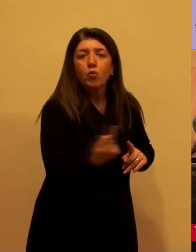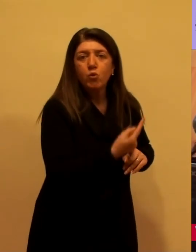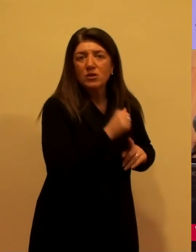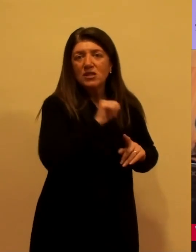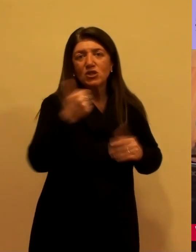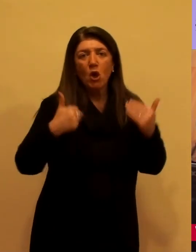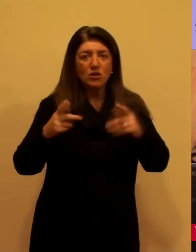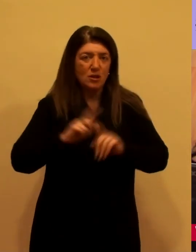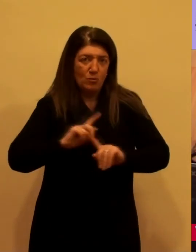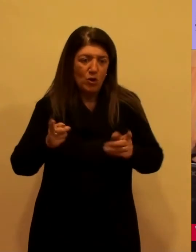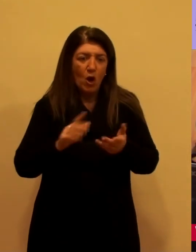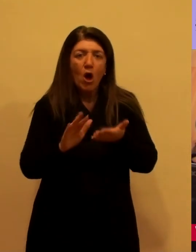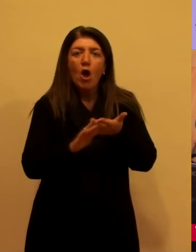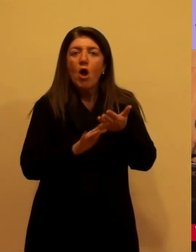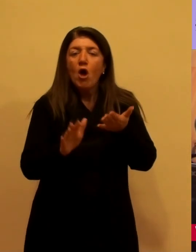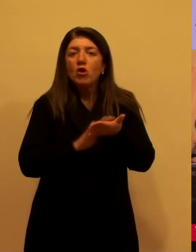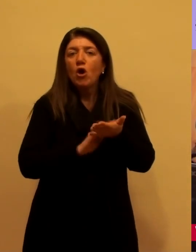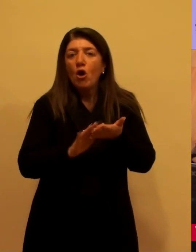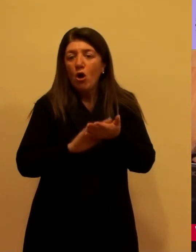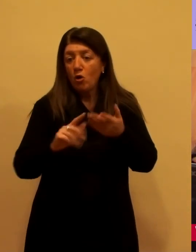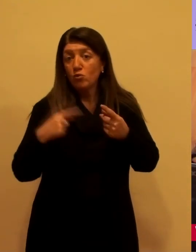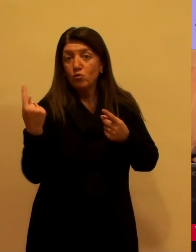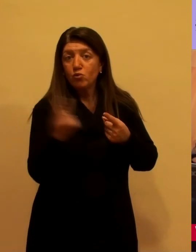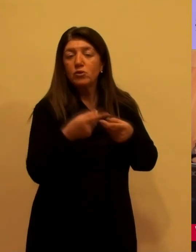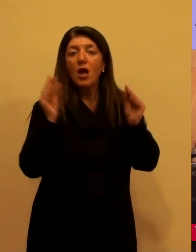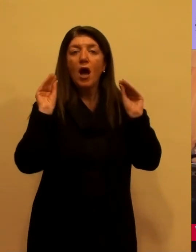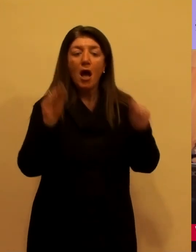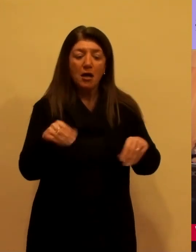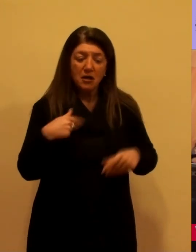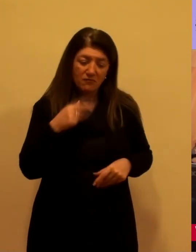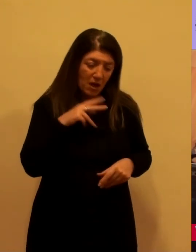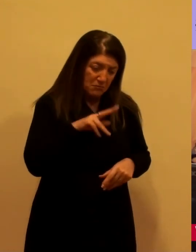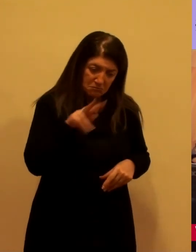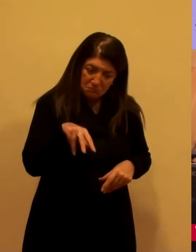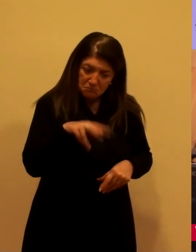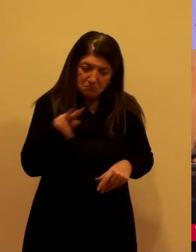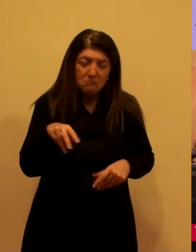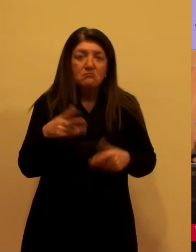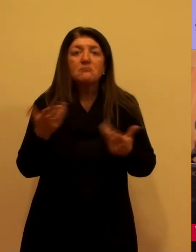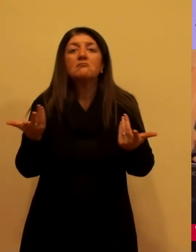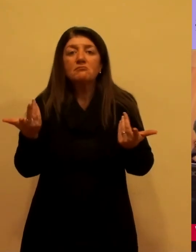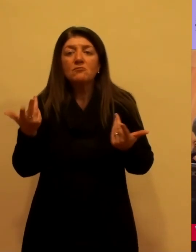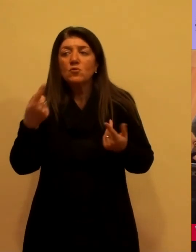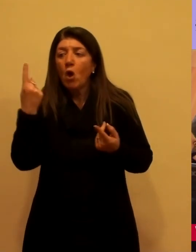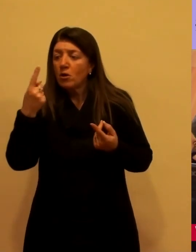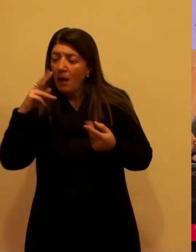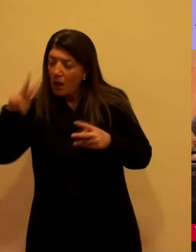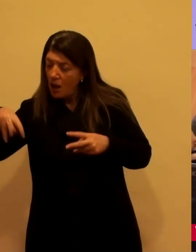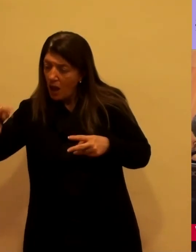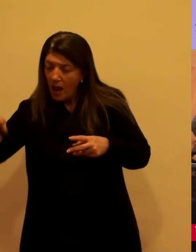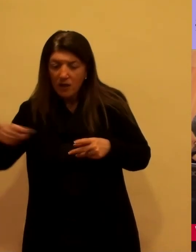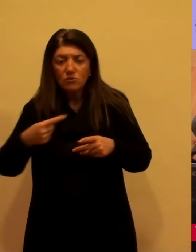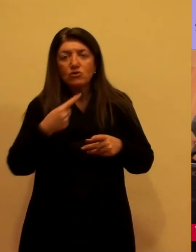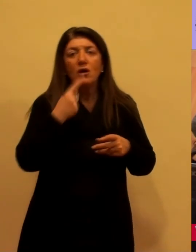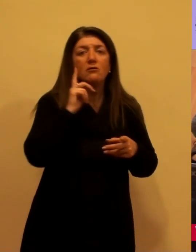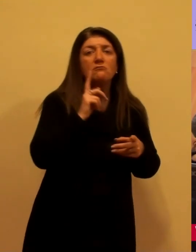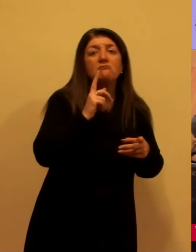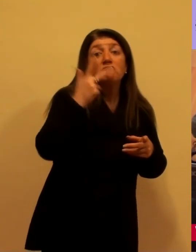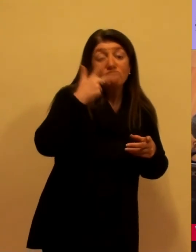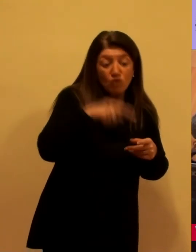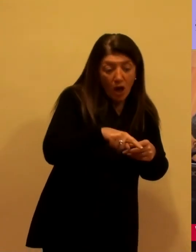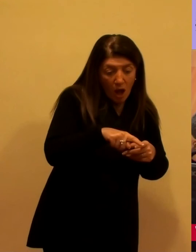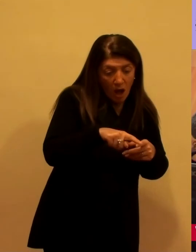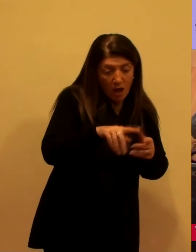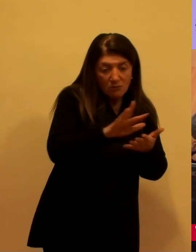chiunque si perde arriva lì davanti e si legge una mappa per tutti, poi sì, che sia appunto certo, da vedere, toccare, deve essere, e